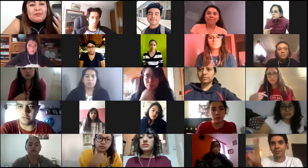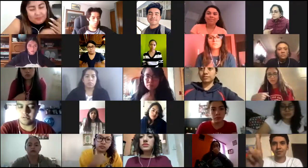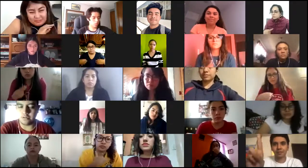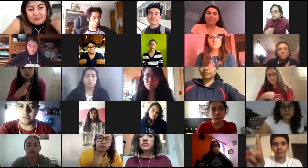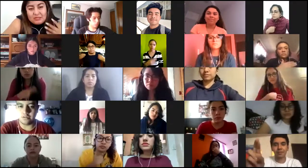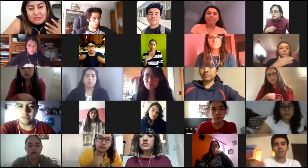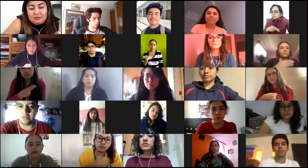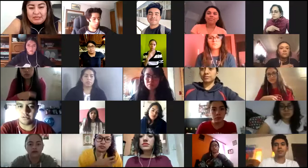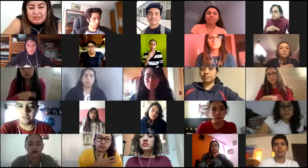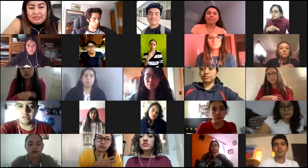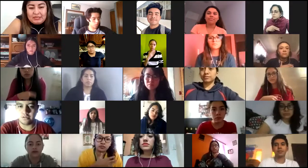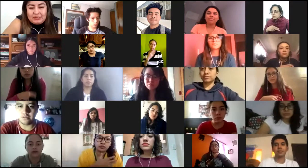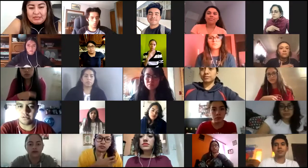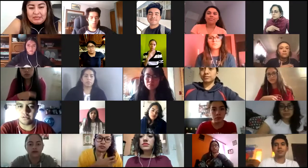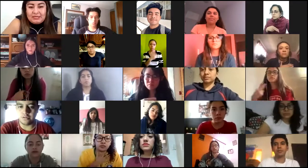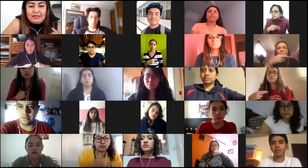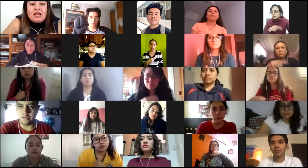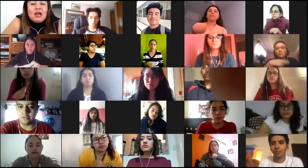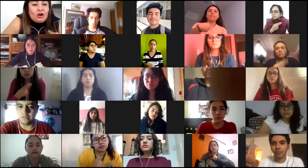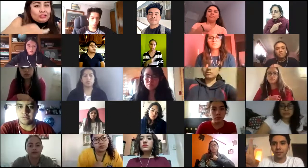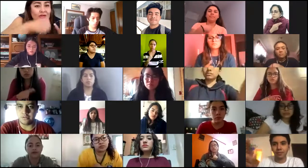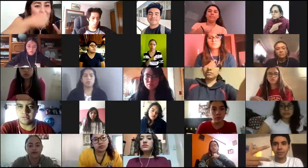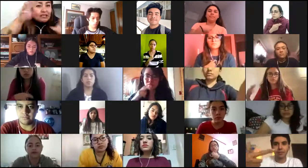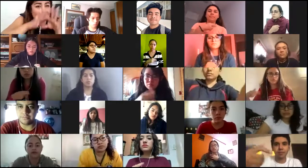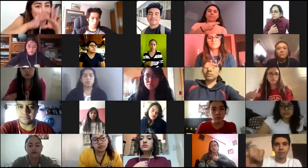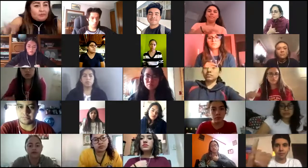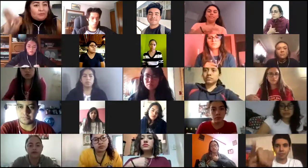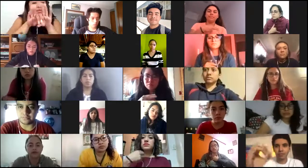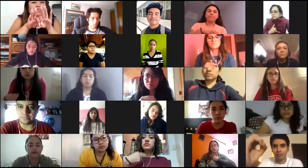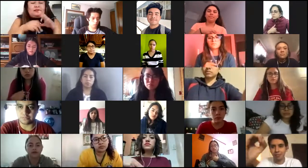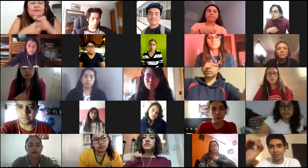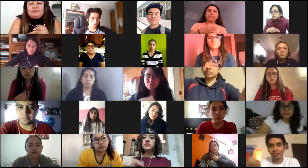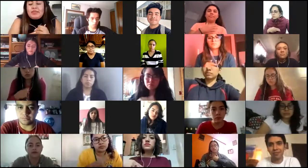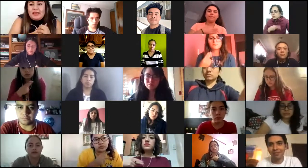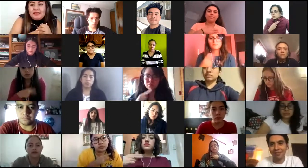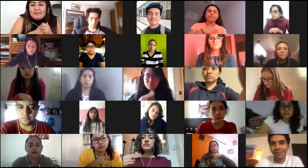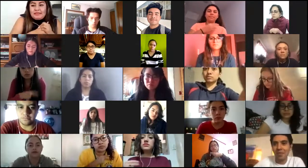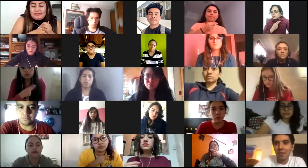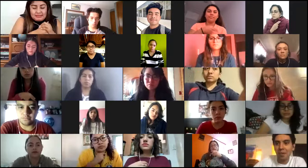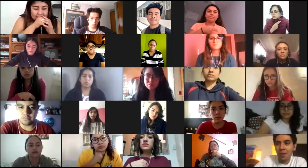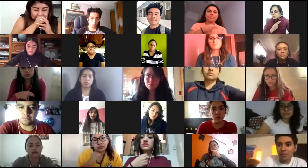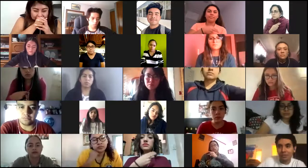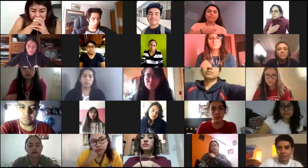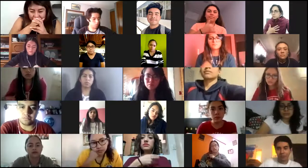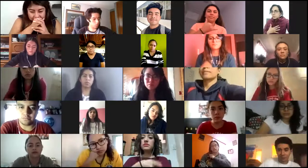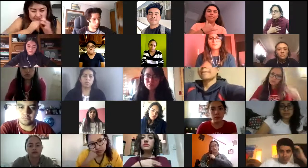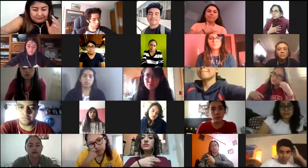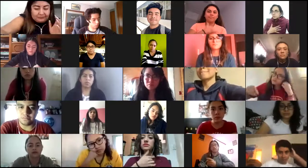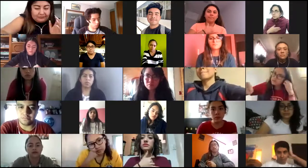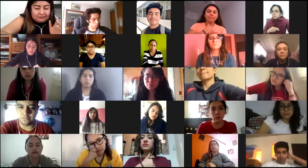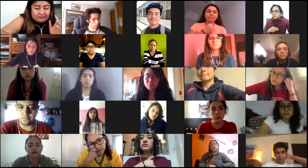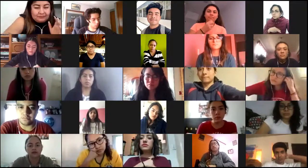sencillo, pero pues sí vamos a llevarlo en práctica, ¿vale? Otra cosa que es muy importante es